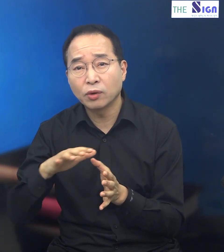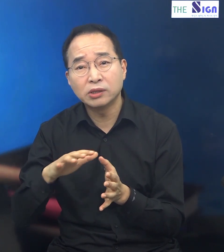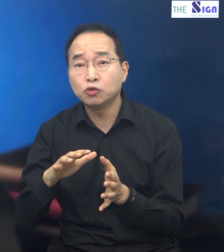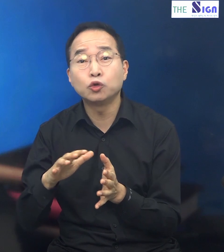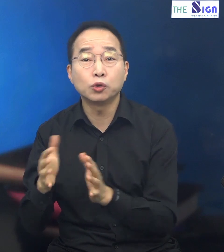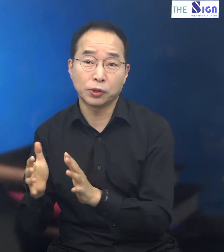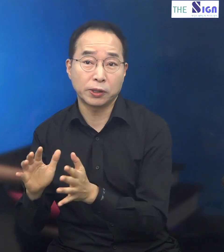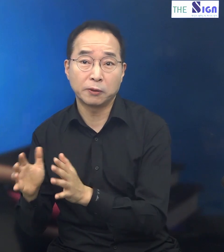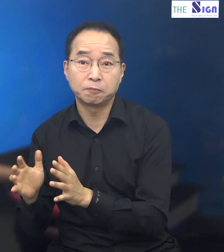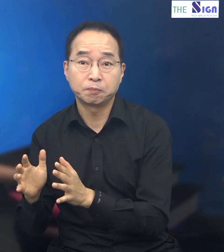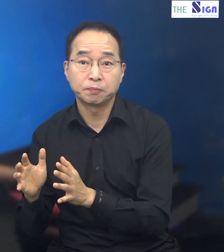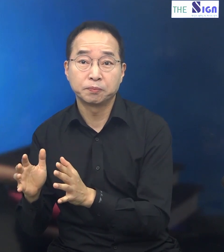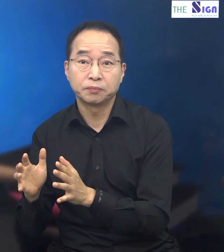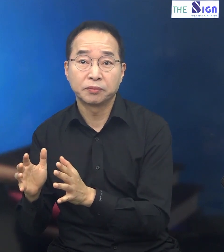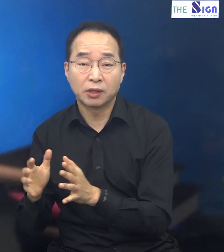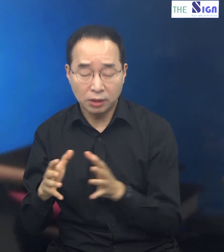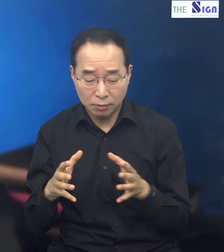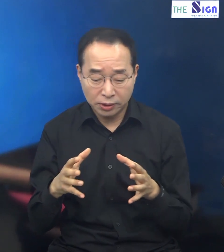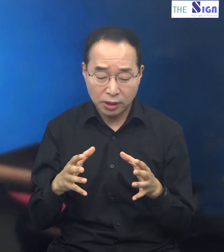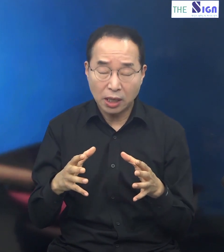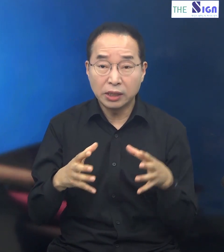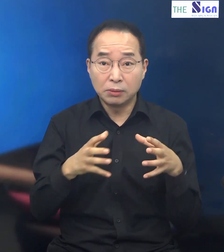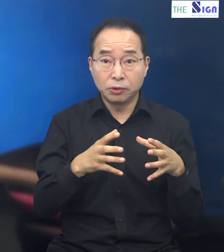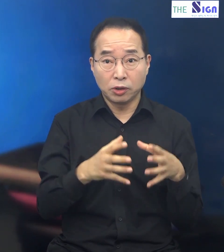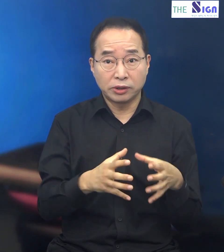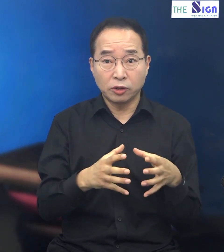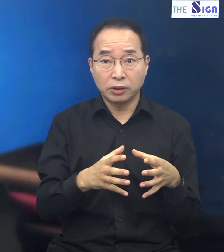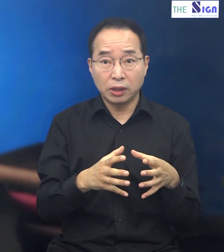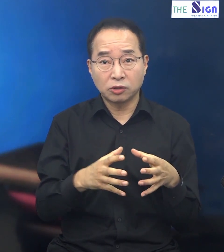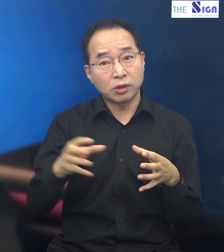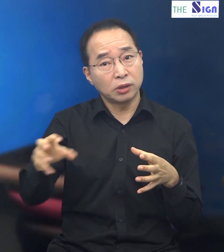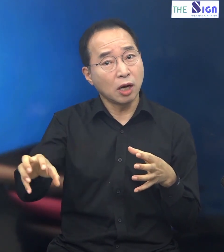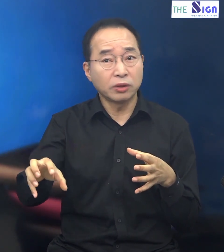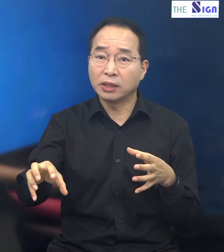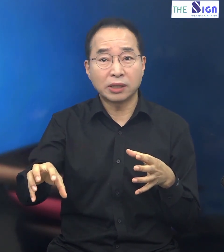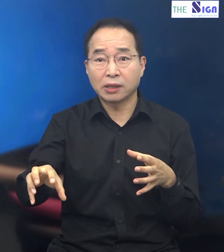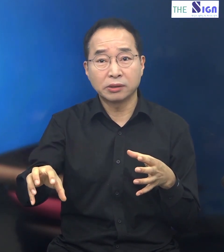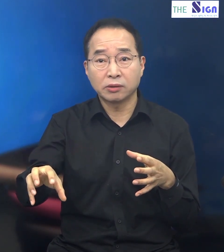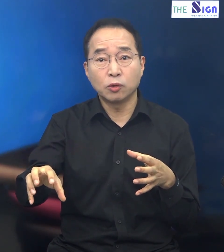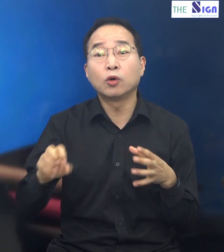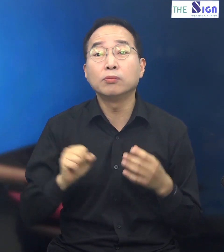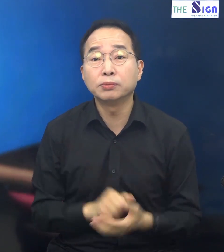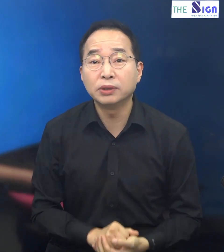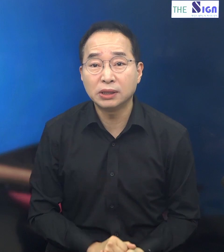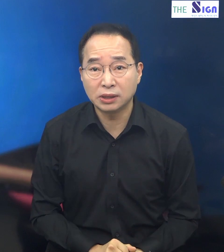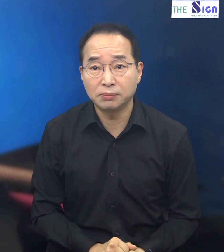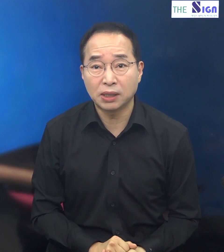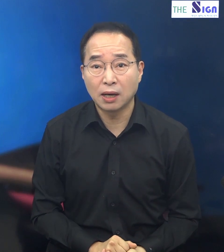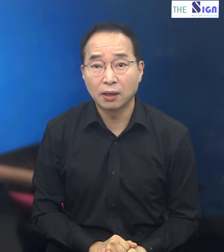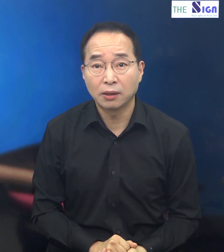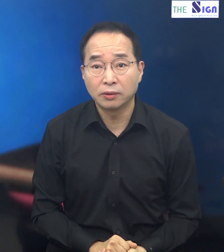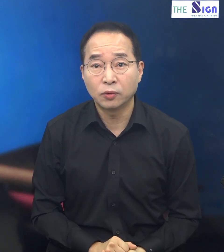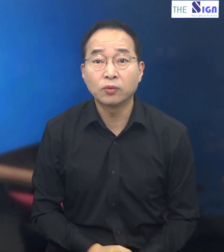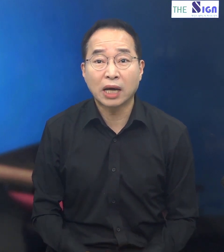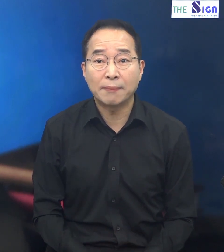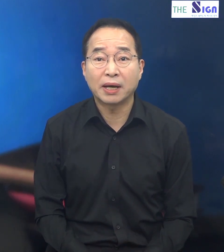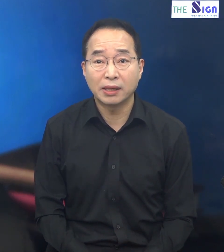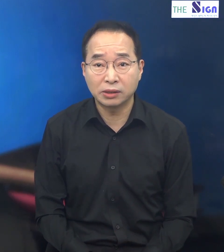굉장히 유동적이에요. 그러다 보니까 일부는 이렇게 썼는데 저기는 난 다르게 써 이런 부분도 있습니다. 요건